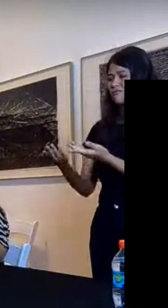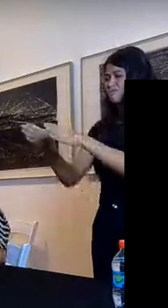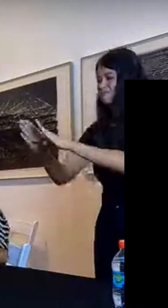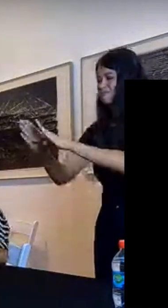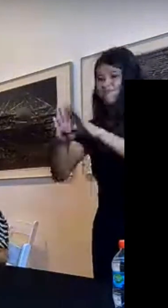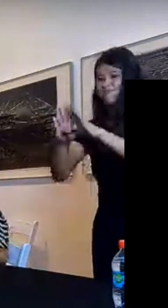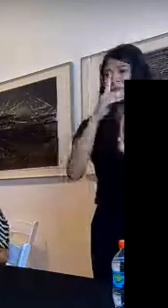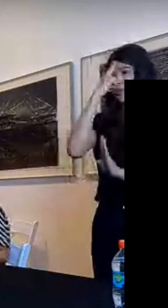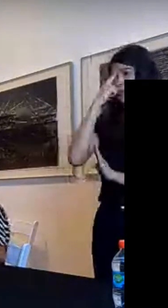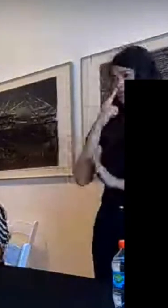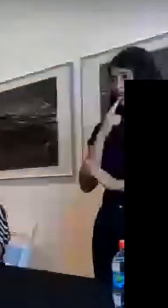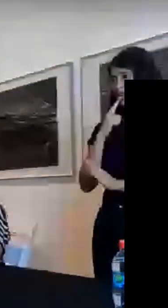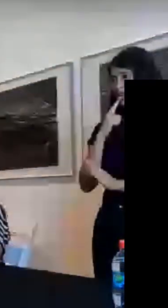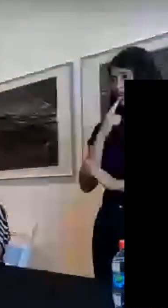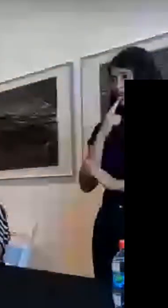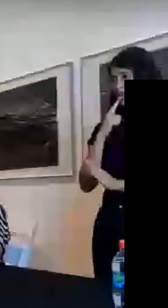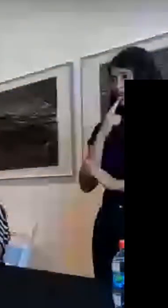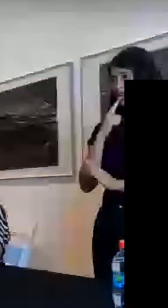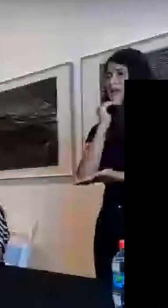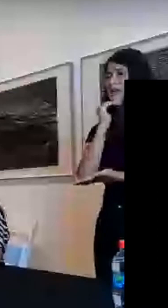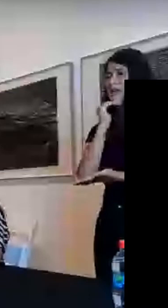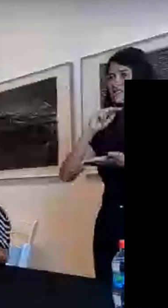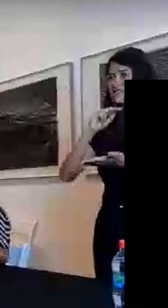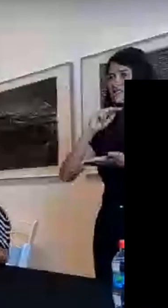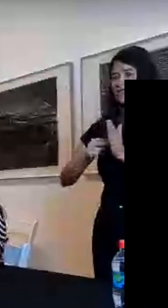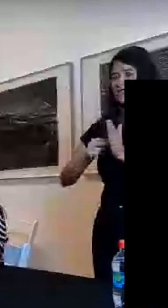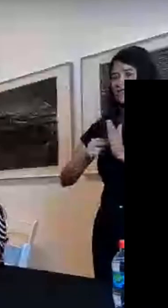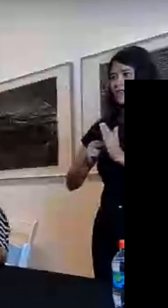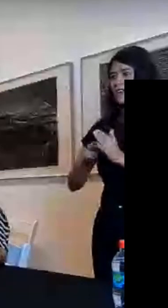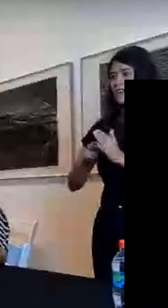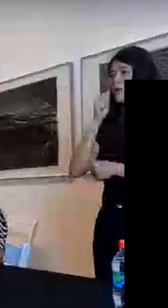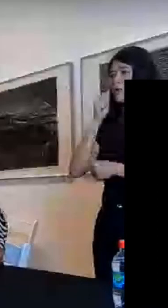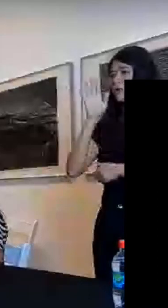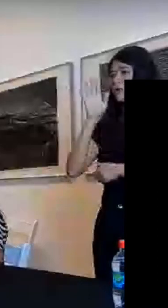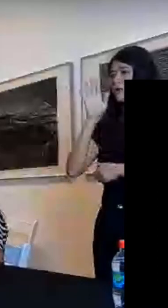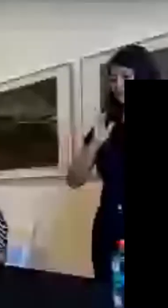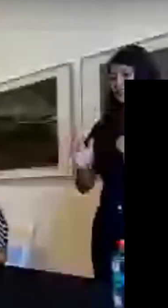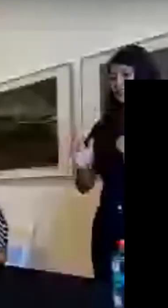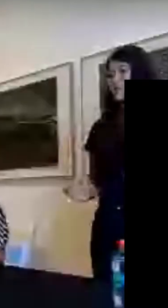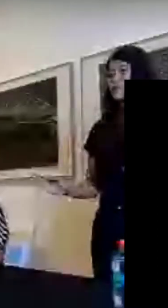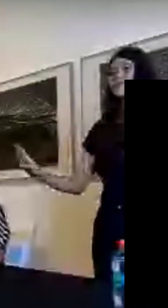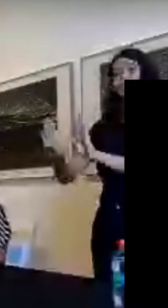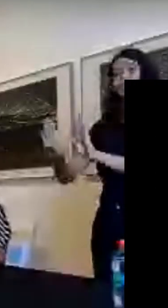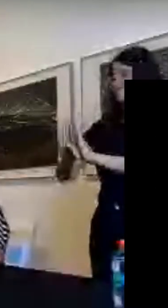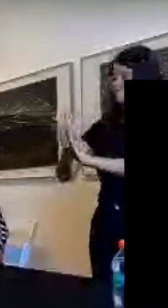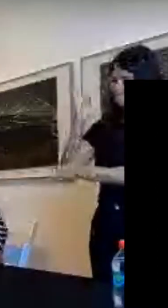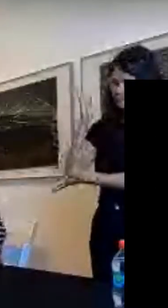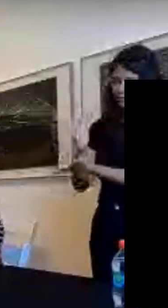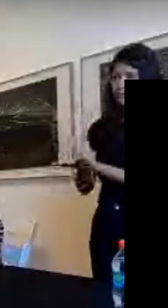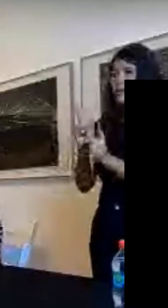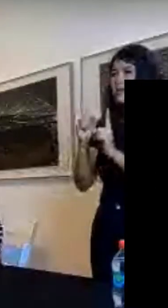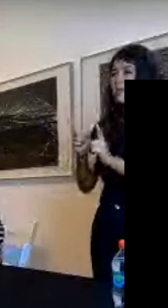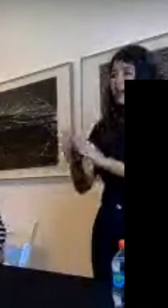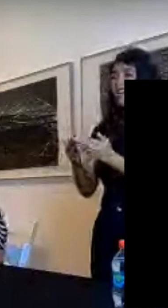estado de emergencia, ¿cierto? Había un compromiso ético de cerrar, ¿cierto?, el museo, pero a la vez lo abrimos de